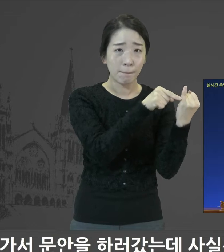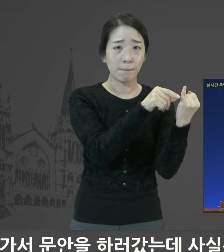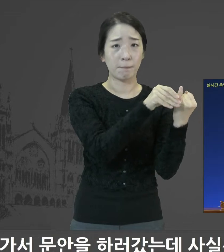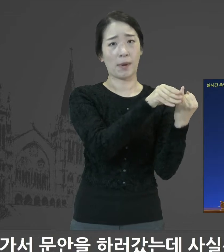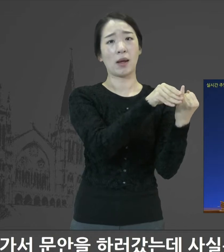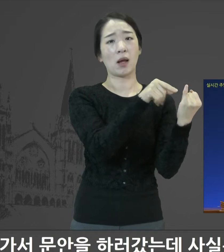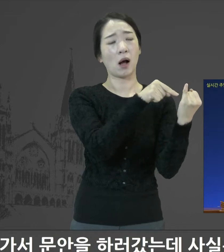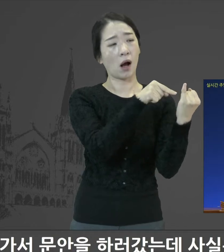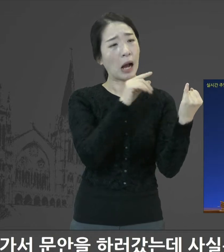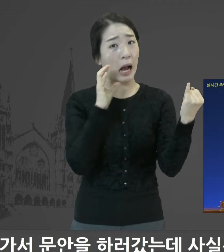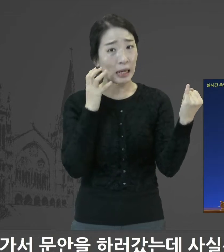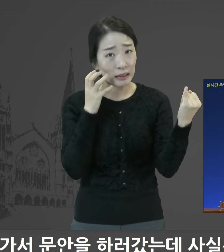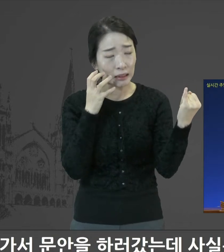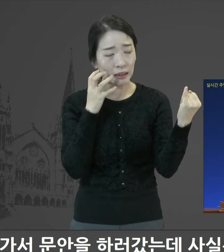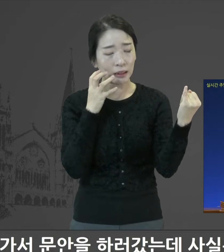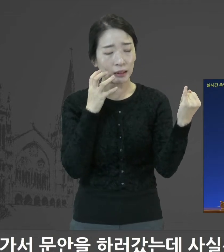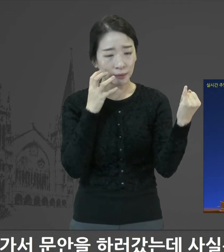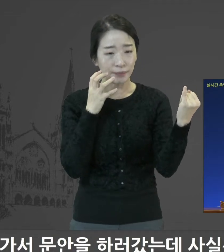태아가